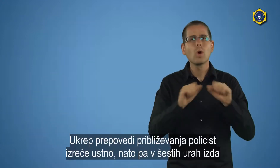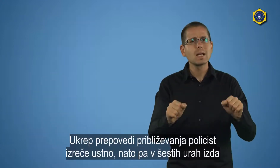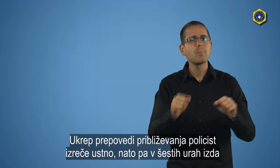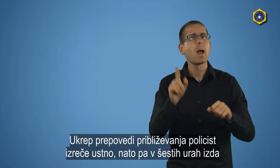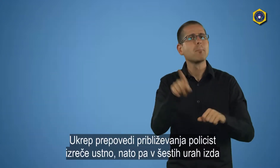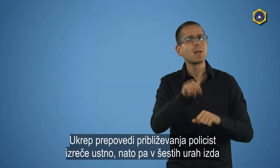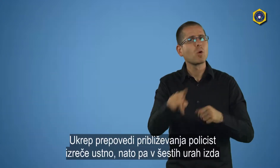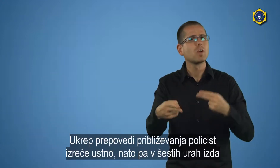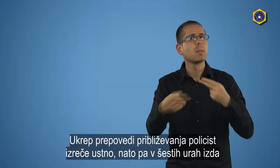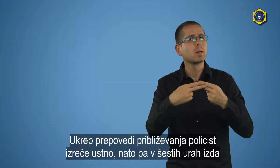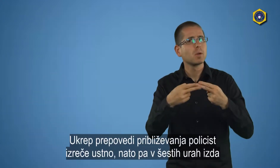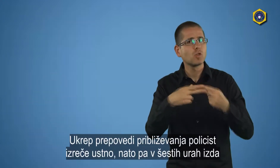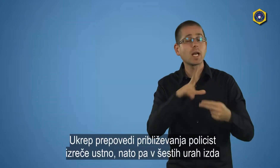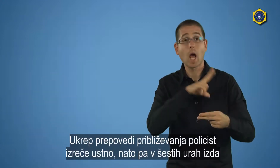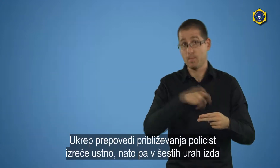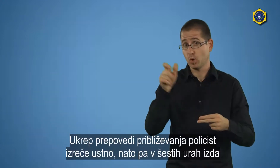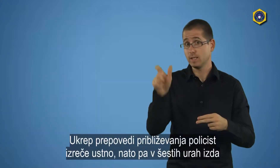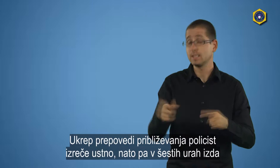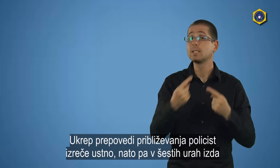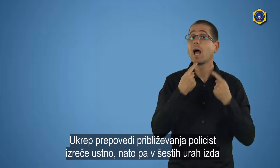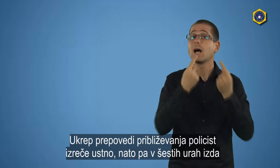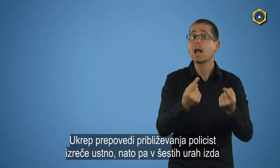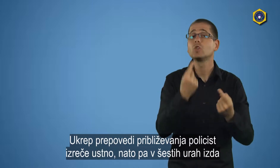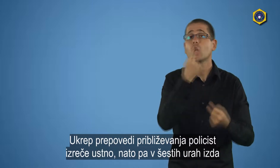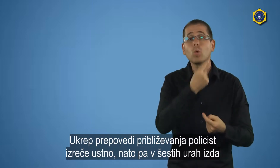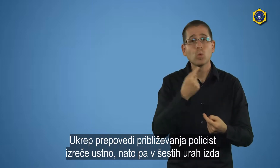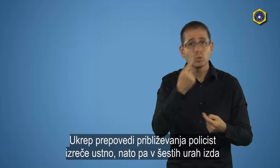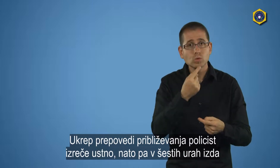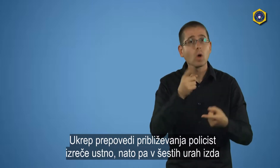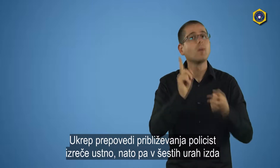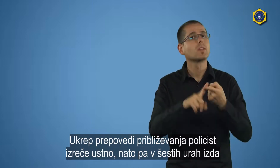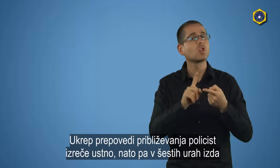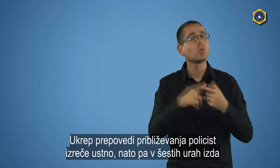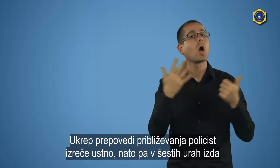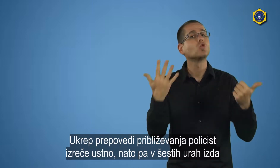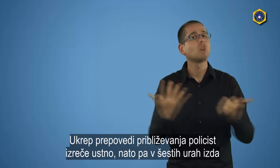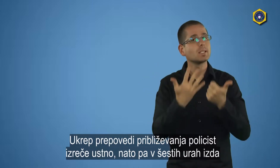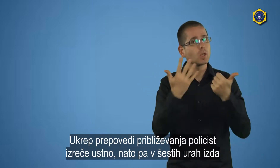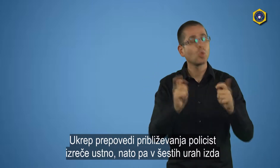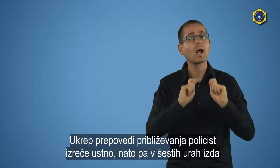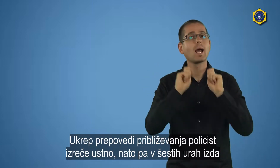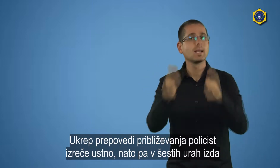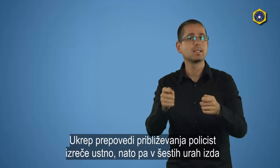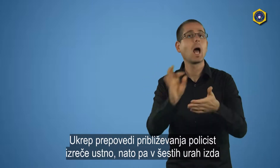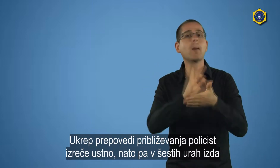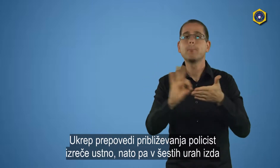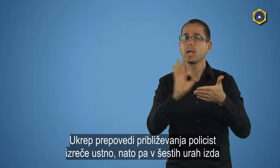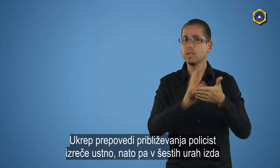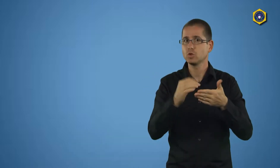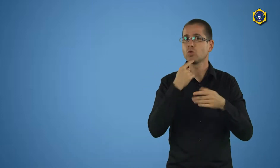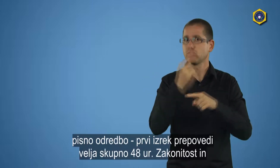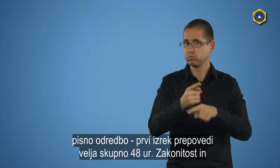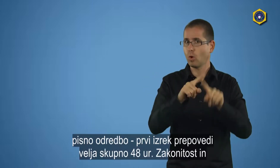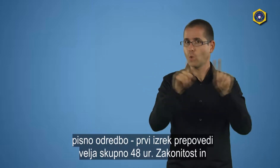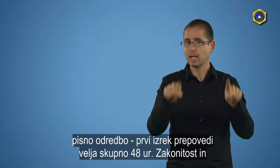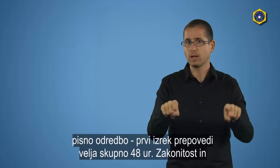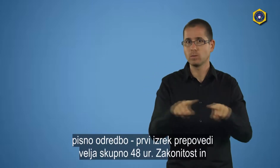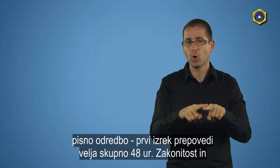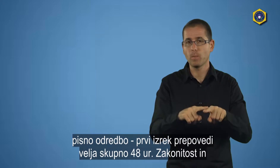Ukrep prepovedi približevanja policist izreče ustno, nato pa v 6 urah izda pisno odredbo.